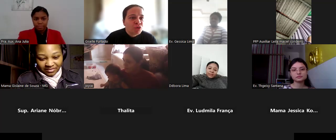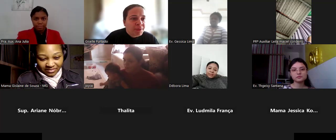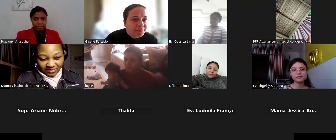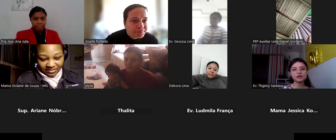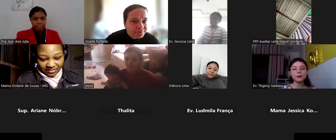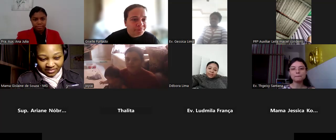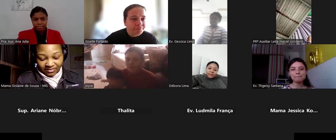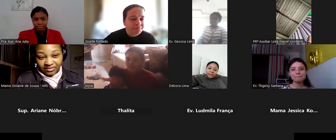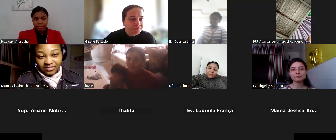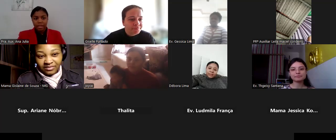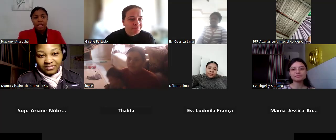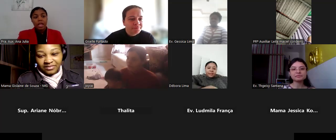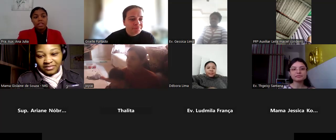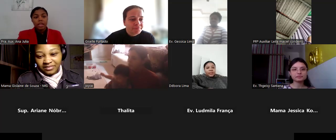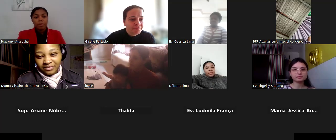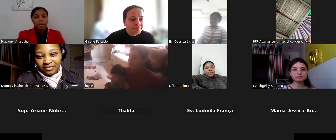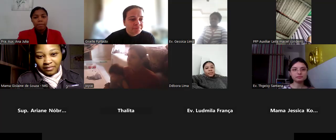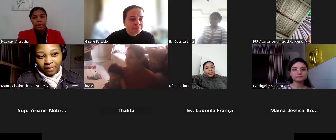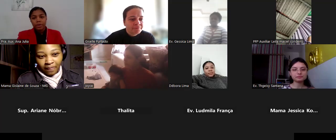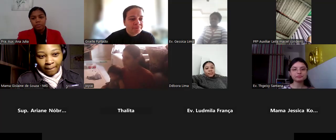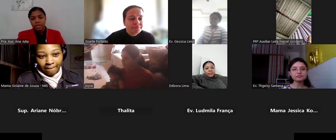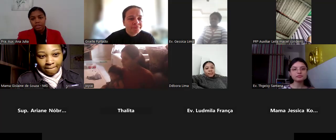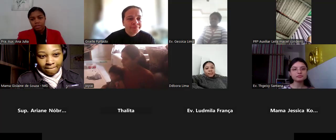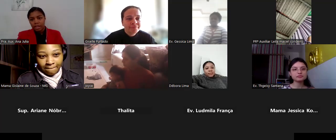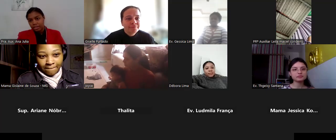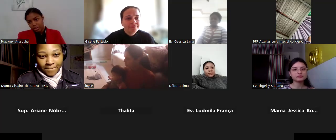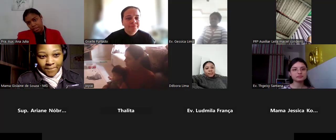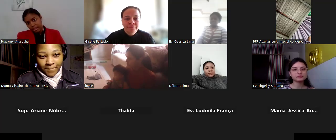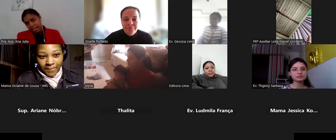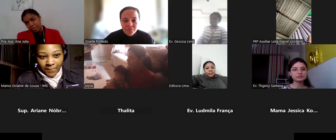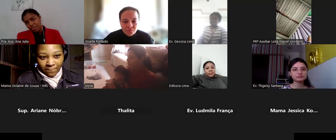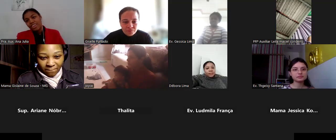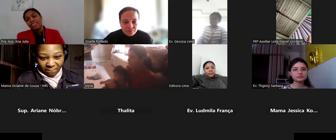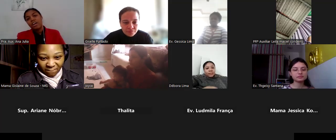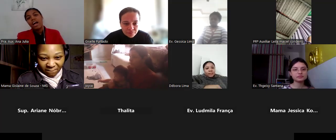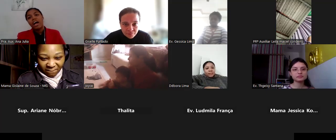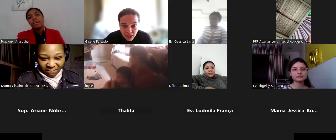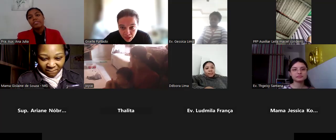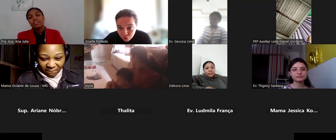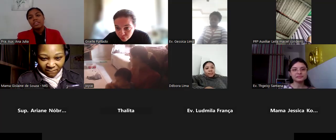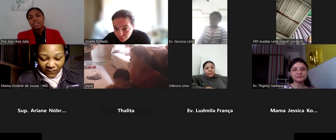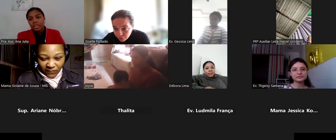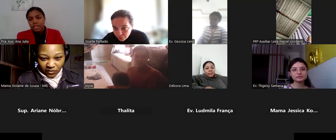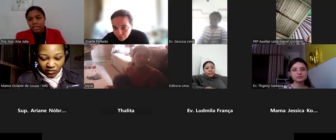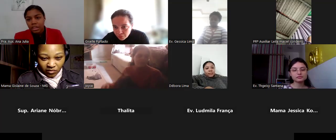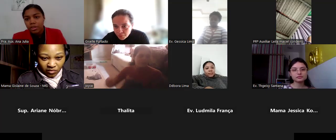Júlia? Tem uma pergunta aqui no site que está se repetindo. A evangelista Thalita e